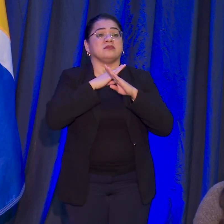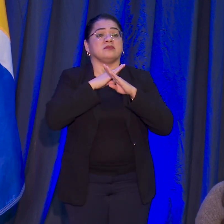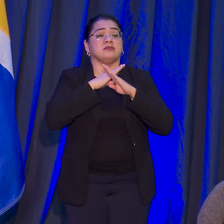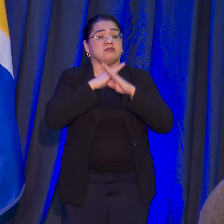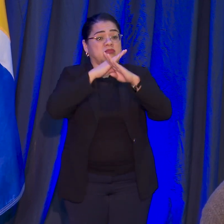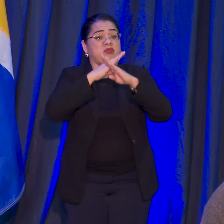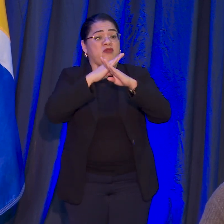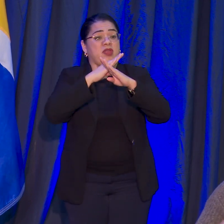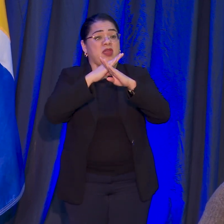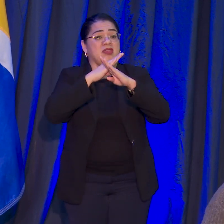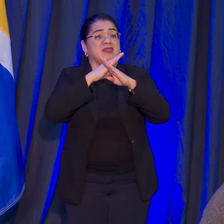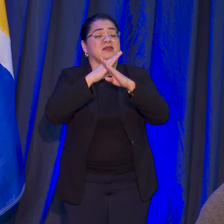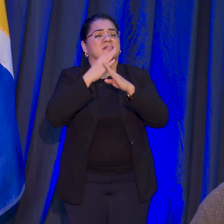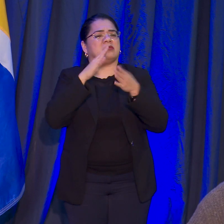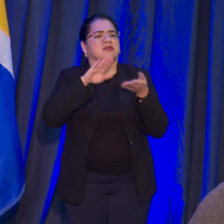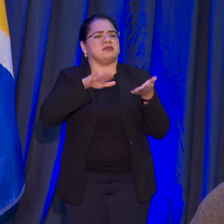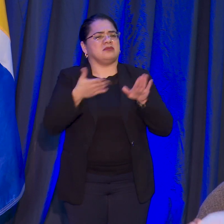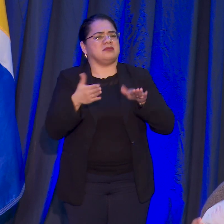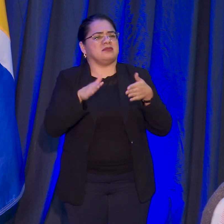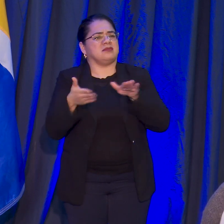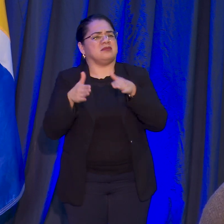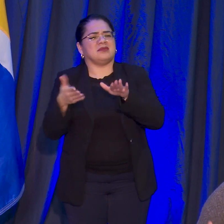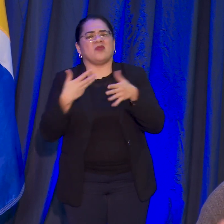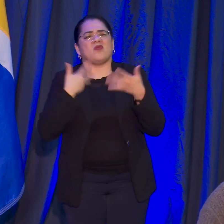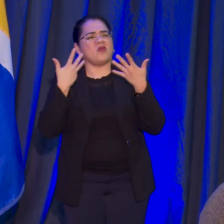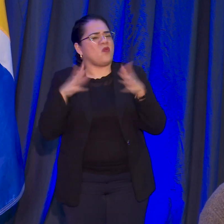para la prevención de más muertes.